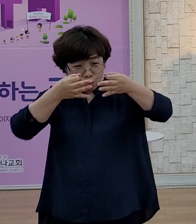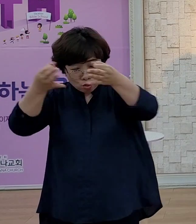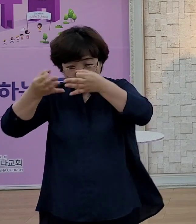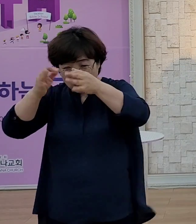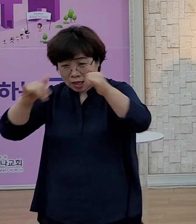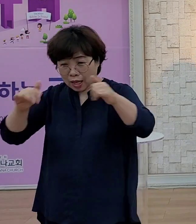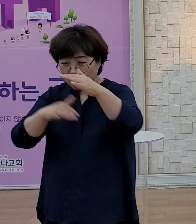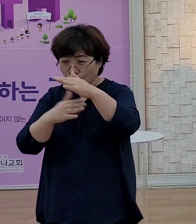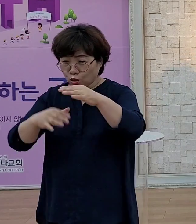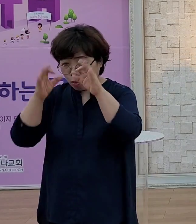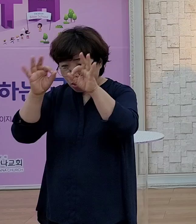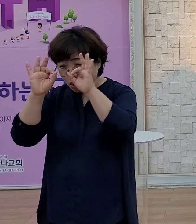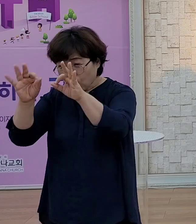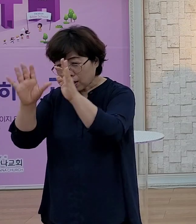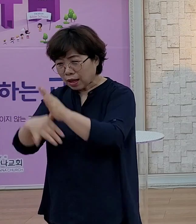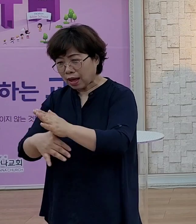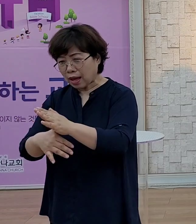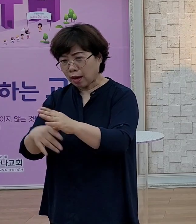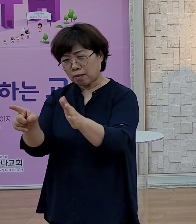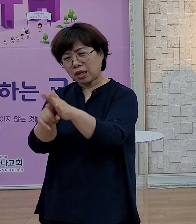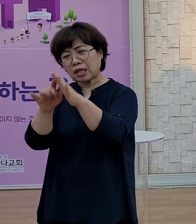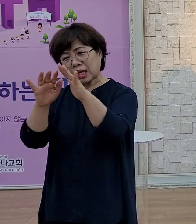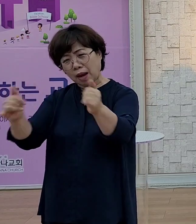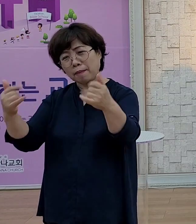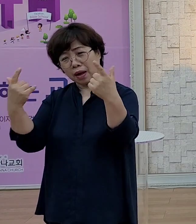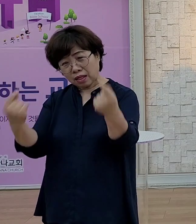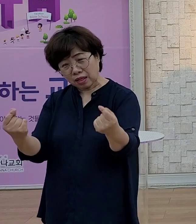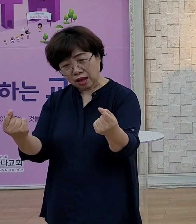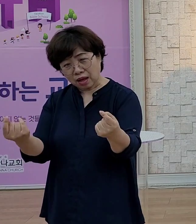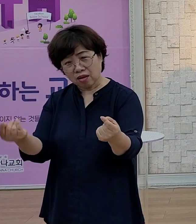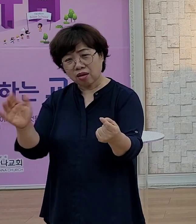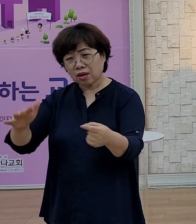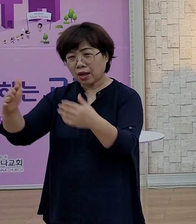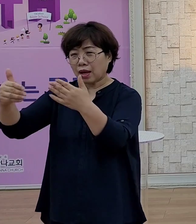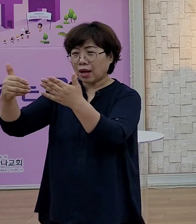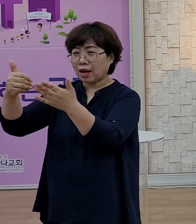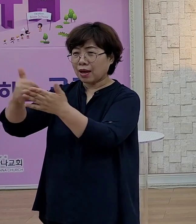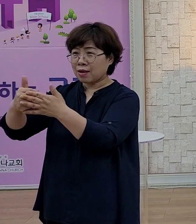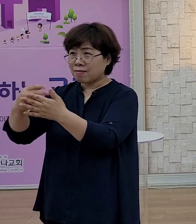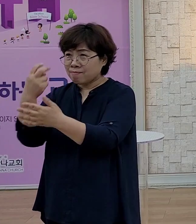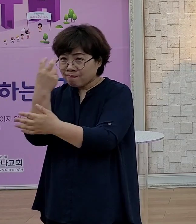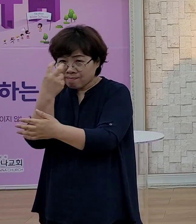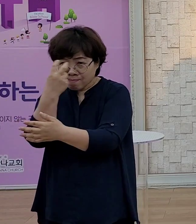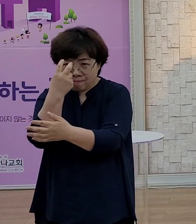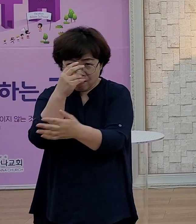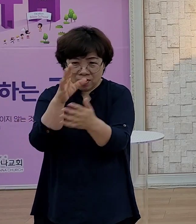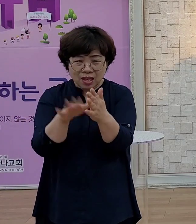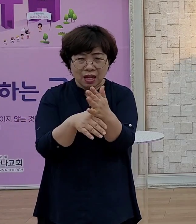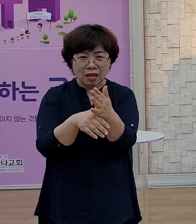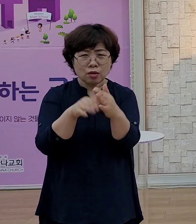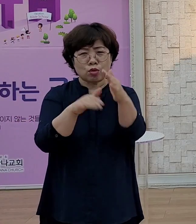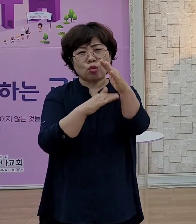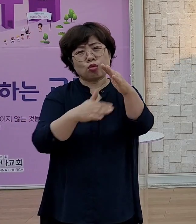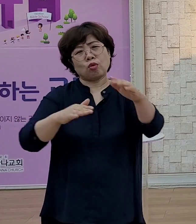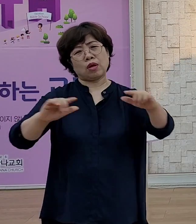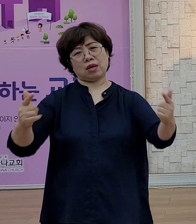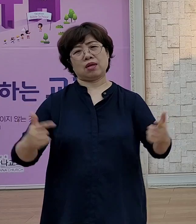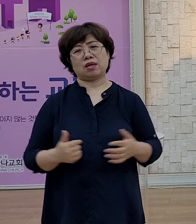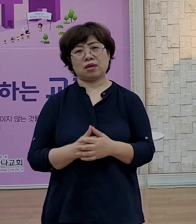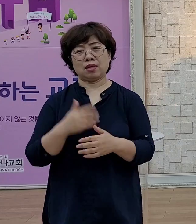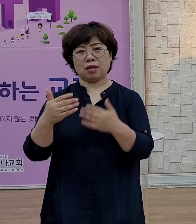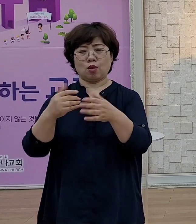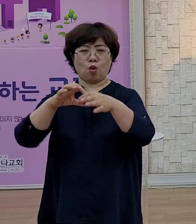그 사람을 믿는 사람이라고 보이지만 하나님의 그 불꽃 같은 눈으로 보시면 그는 하나님과